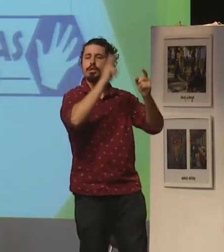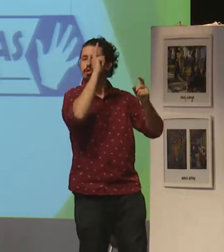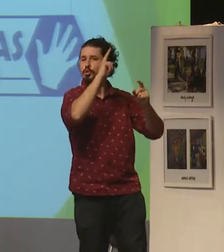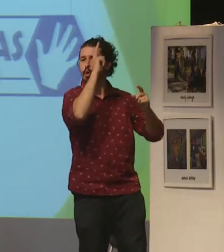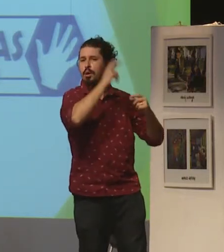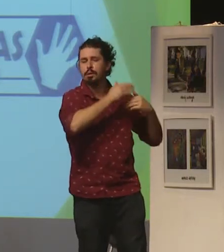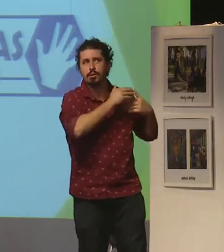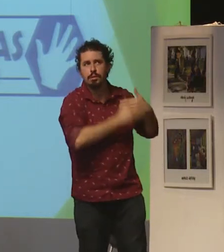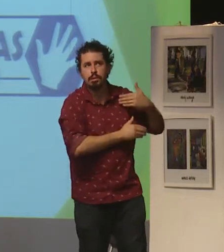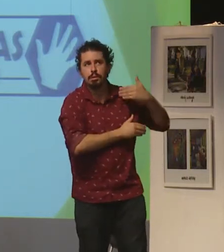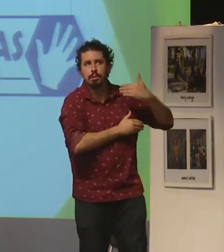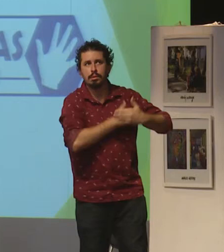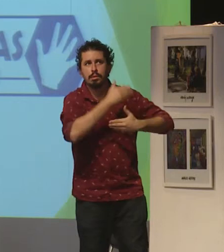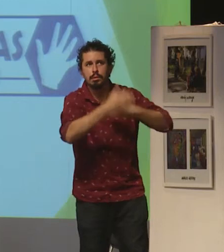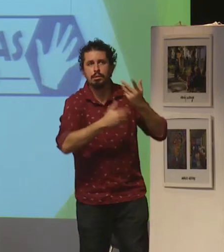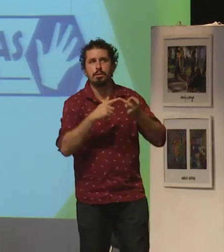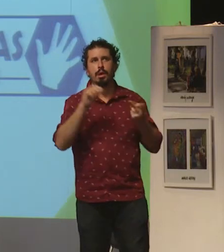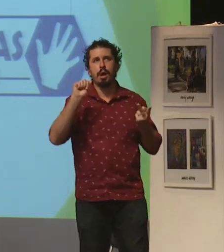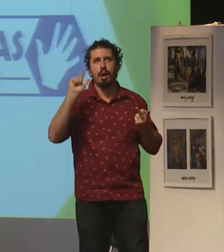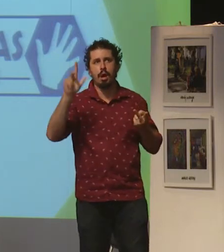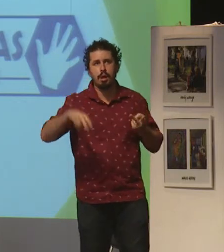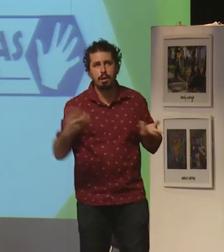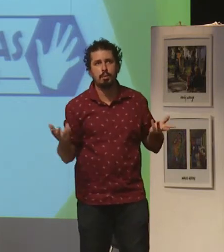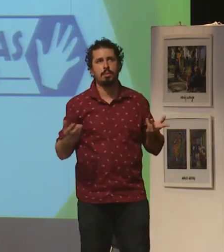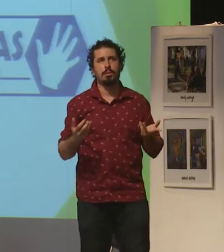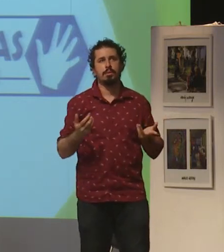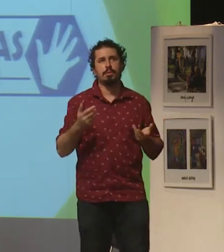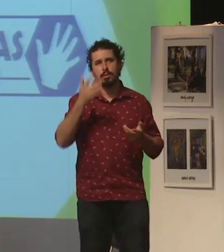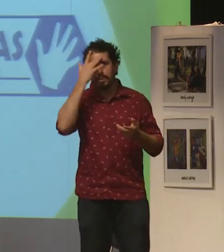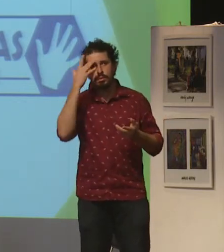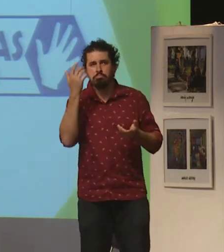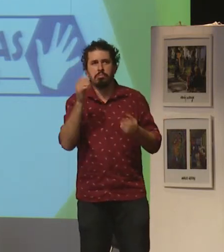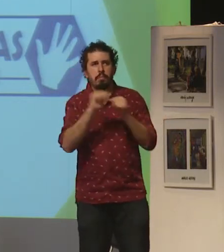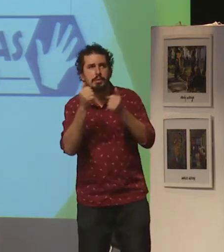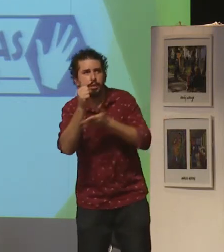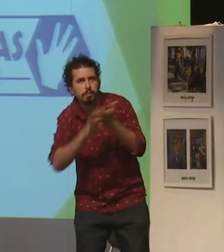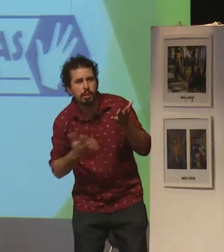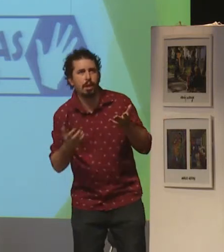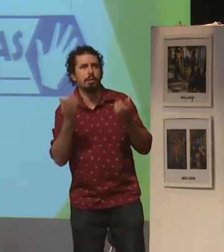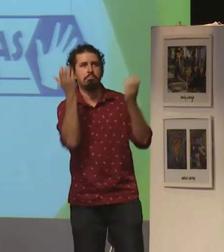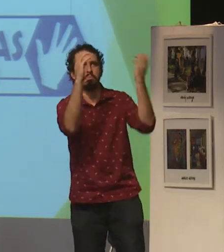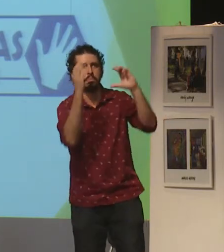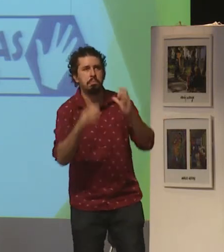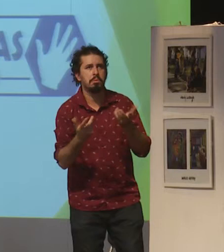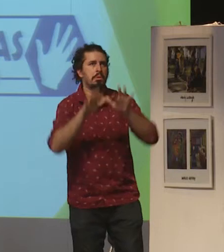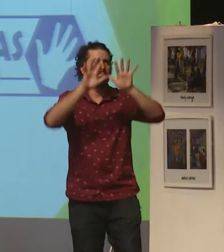lá, você consegue ver toda a linha histórica disso também, os alunos, avaliações, as